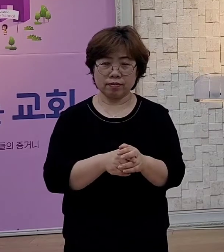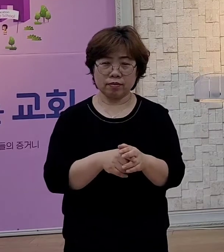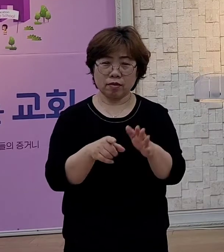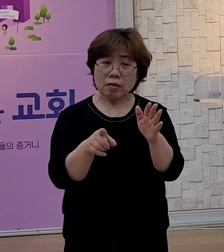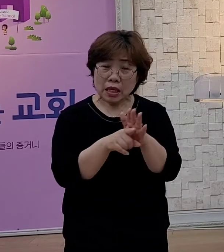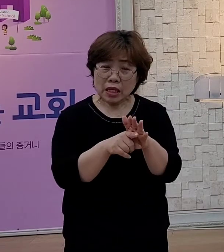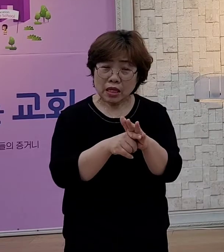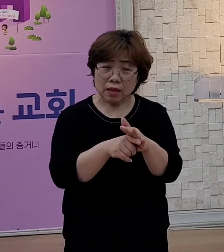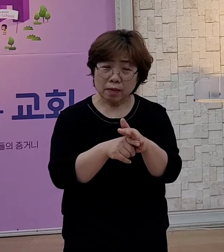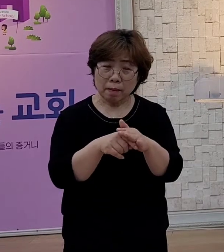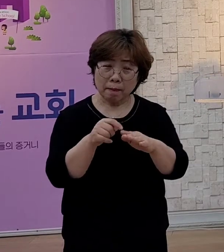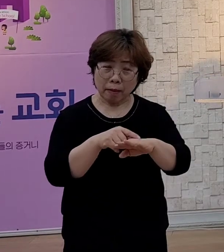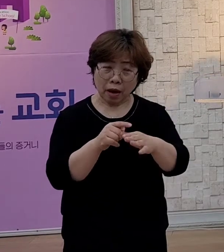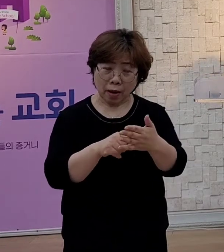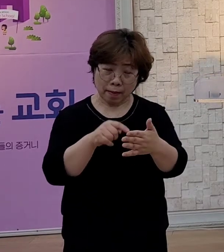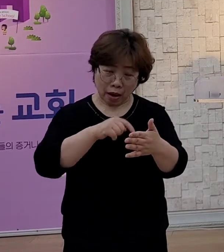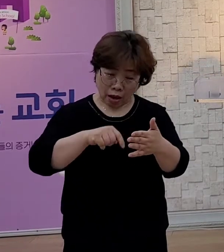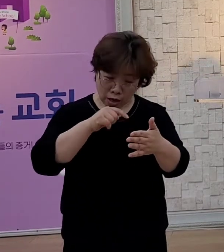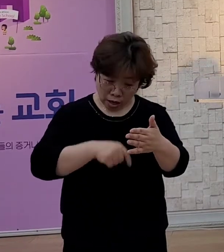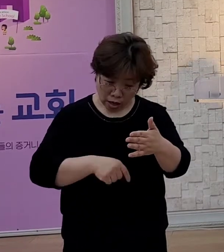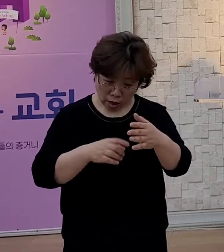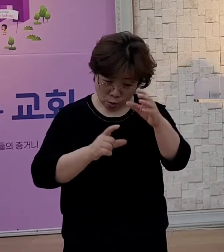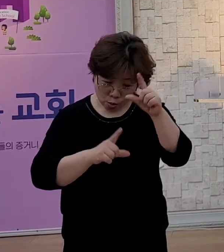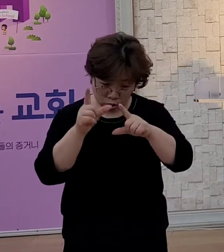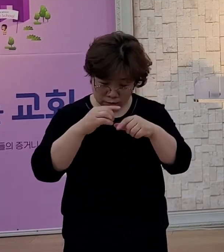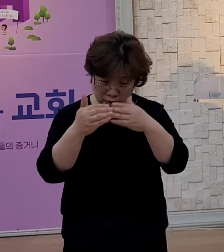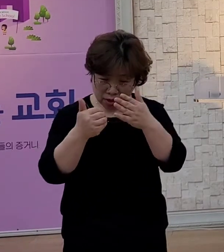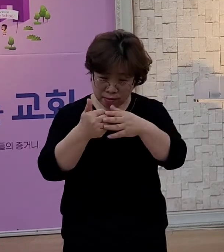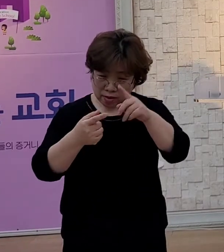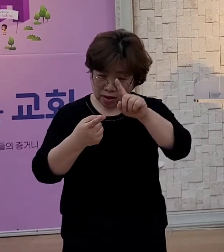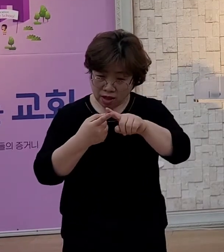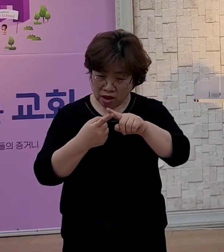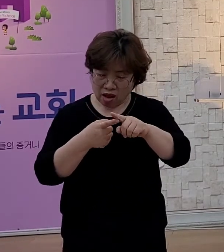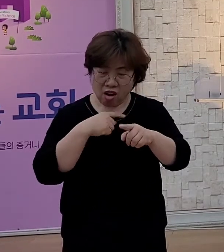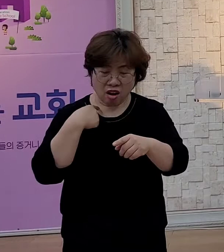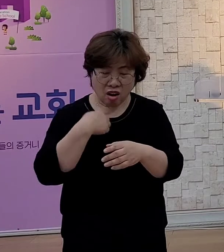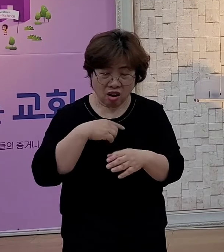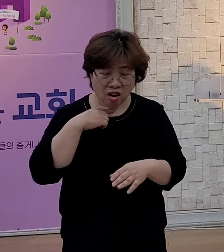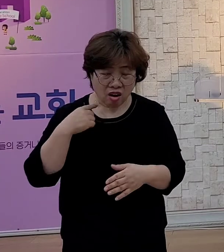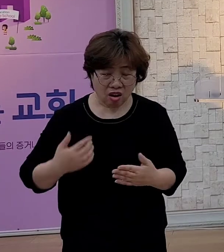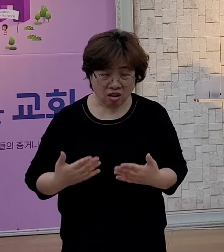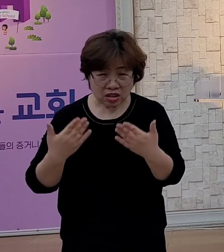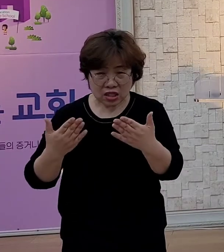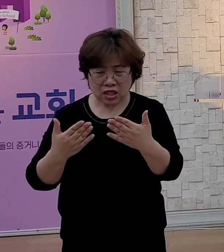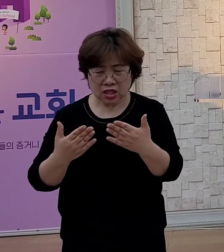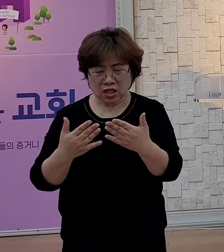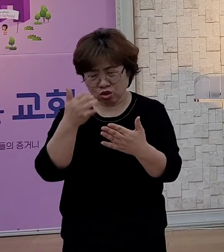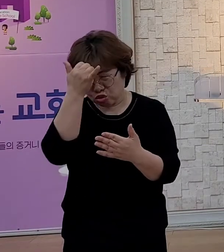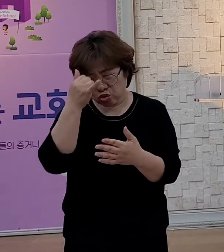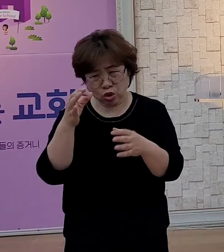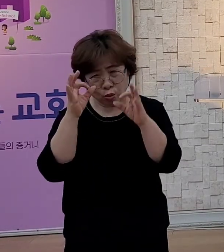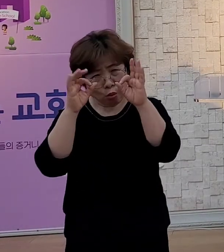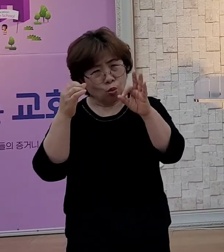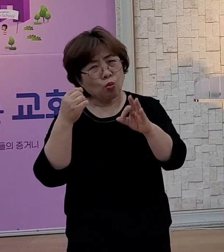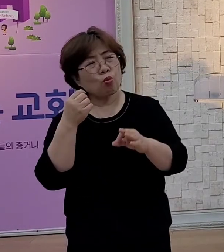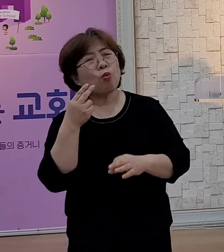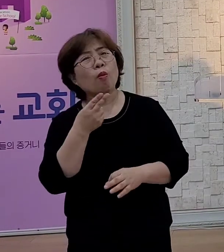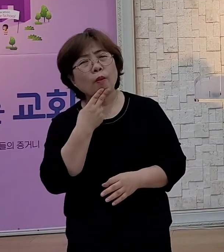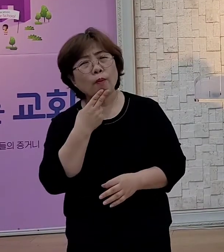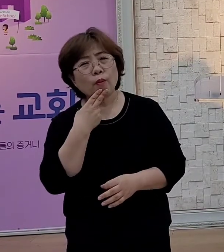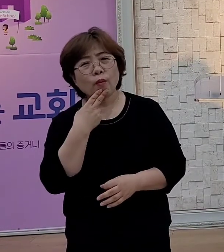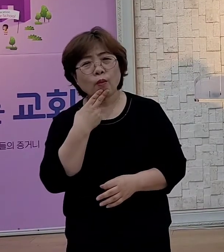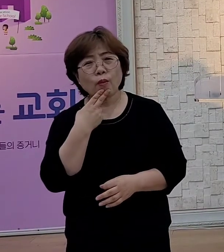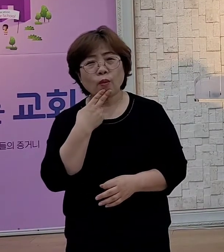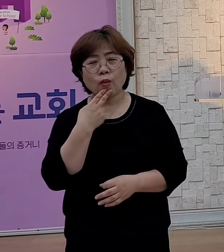또는 내면이나 또는 그분의 하나님에 대한 헌신과 충성, 이런 것은 보지 않고 단순히 그